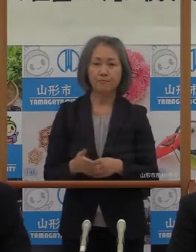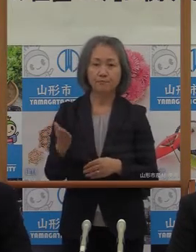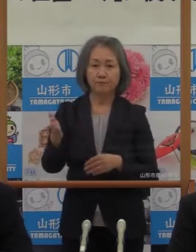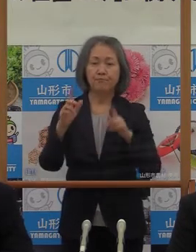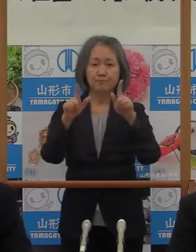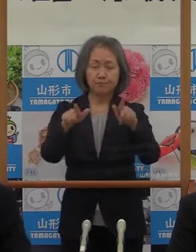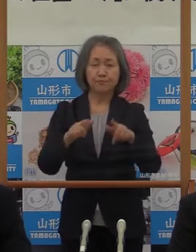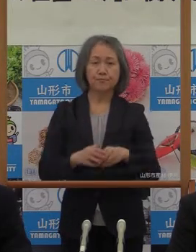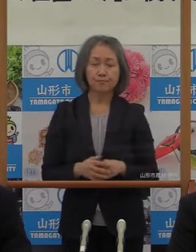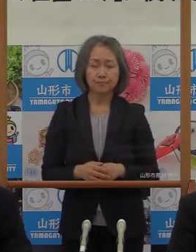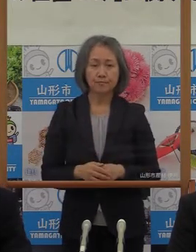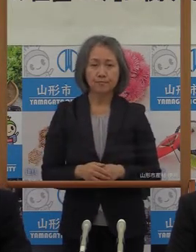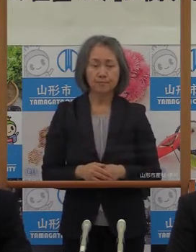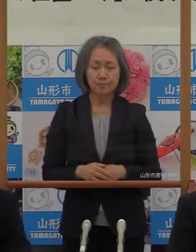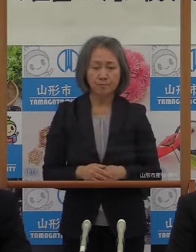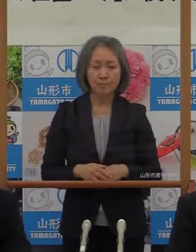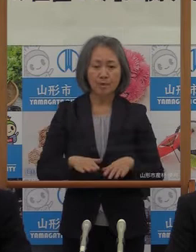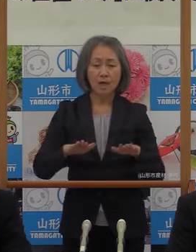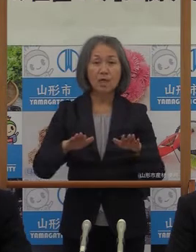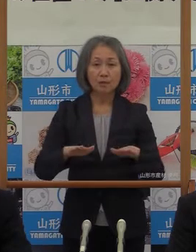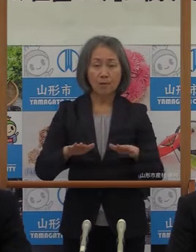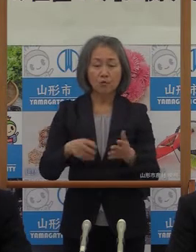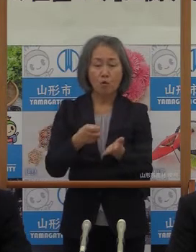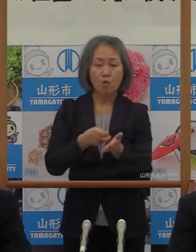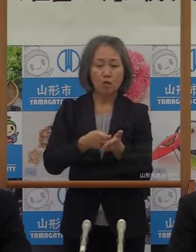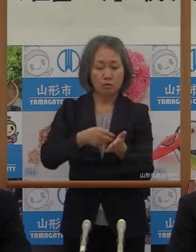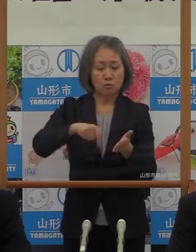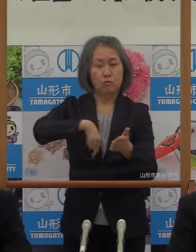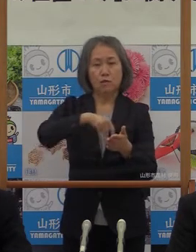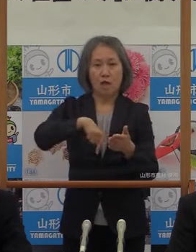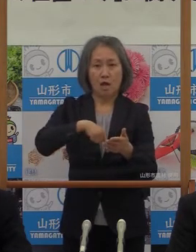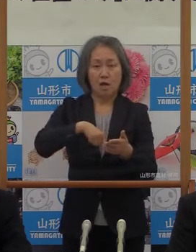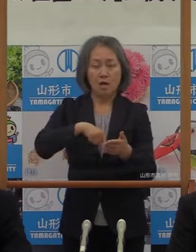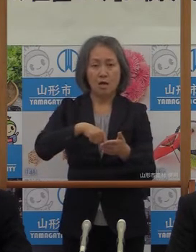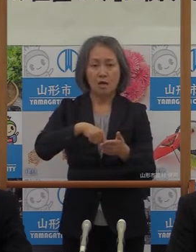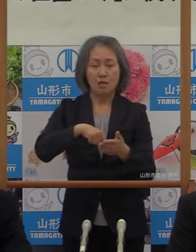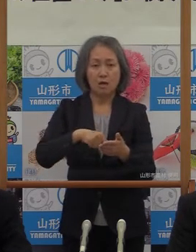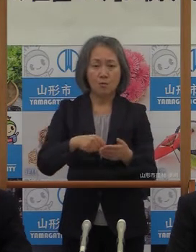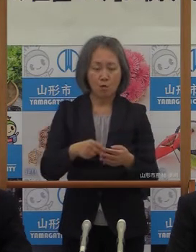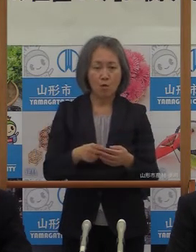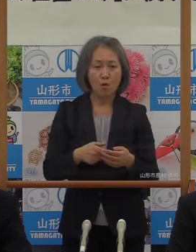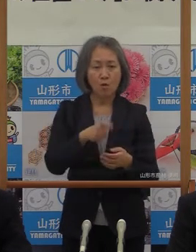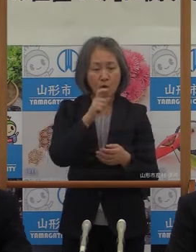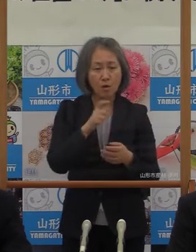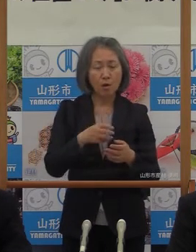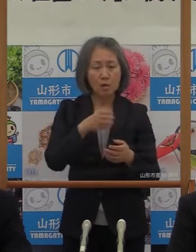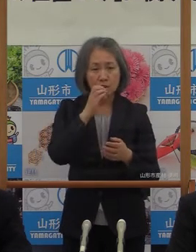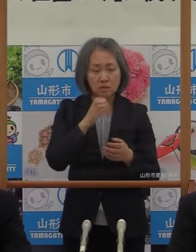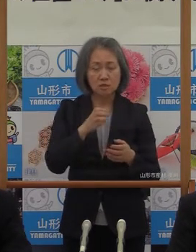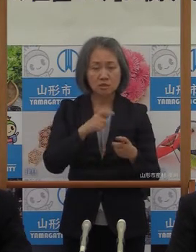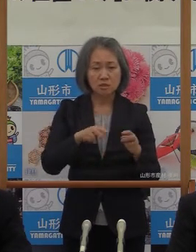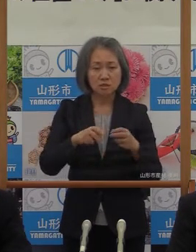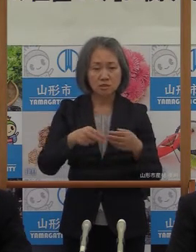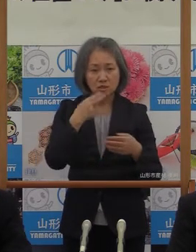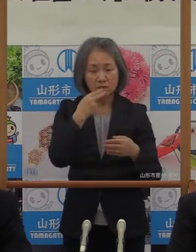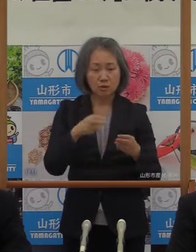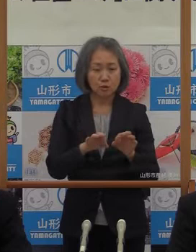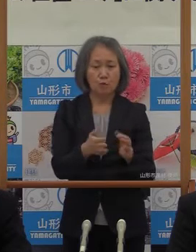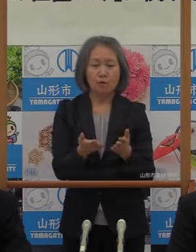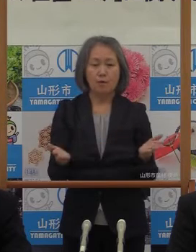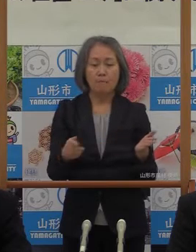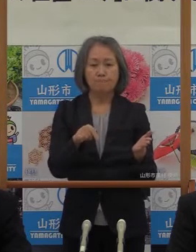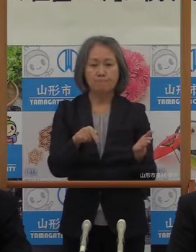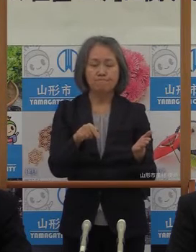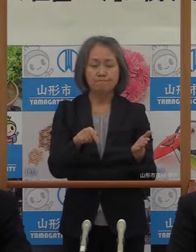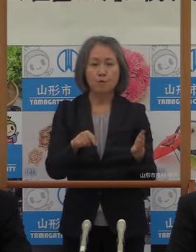点のですね、法律の中でもですね、飲食店と、まあ、法律上のですけどね、飲食店をあ